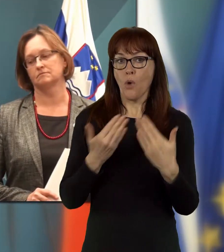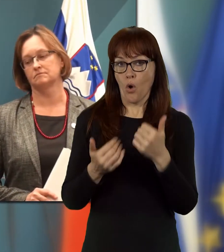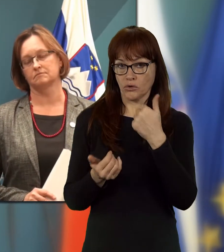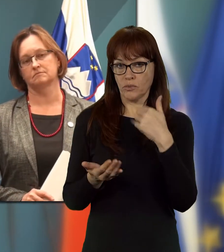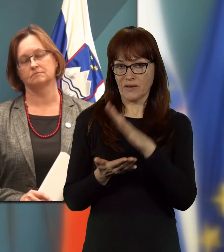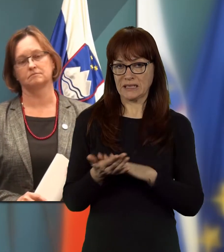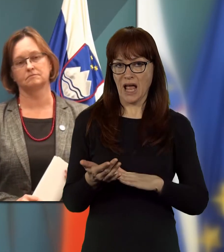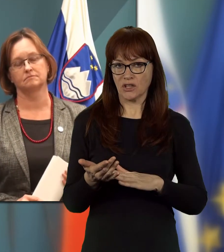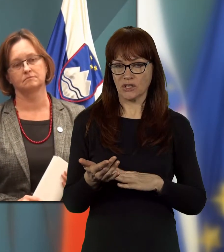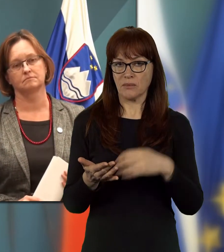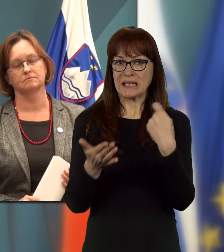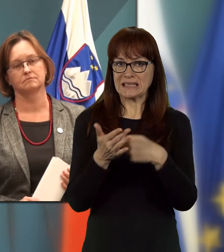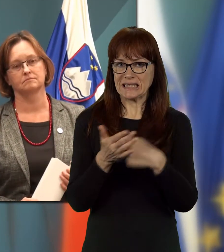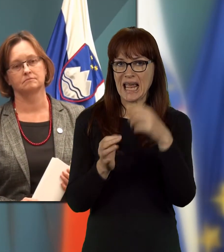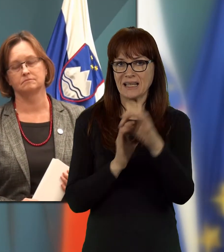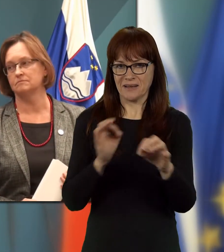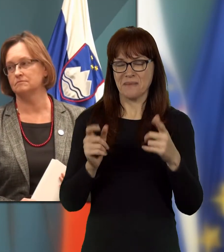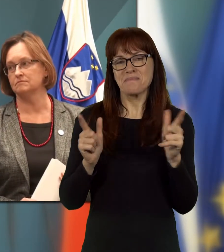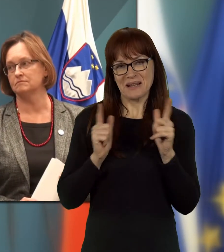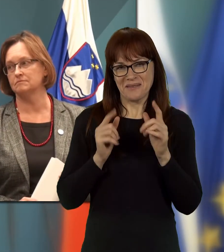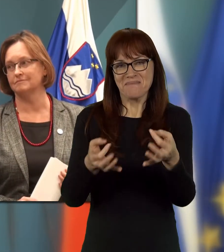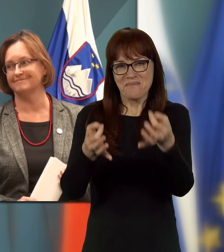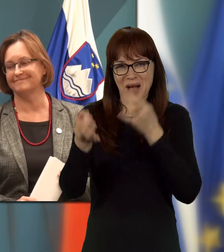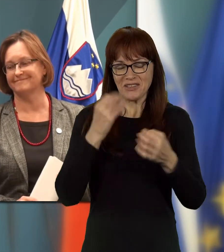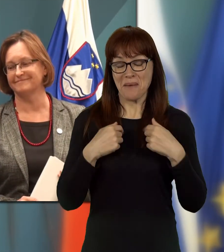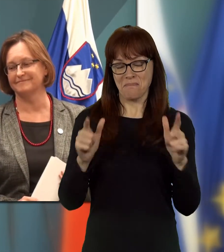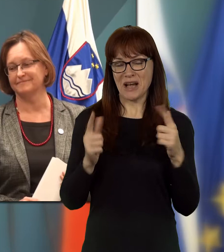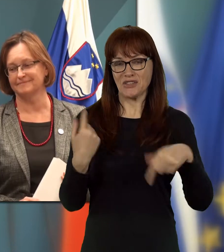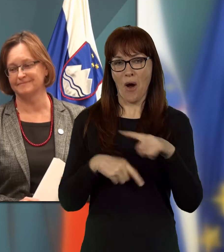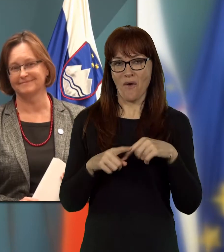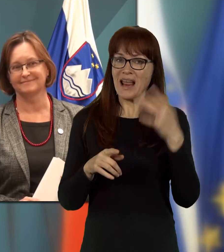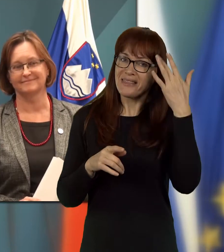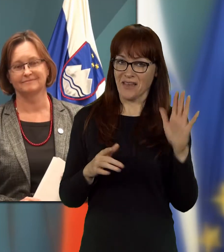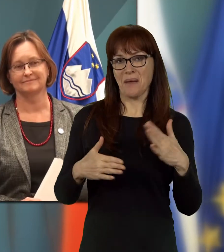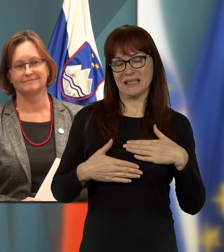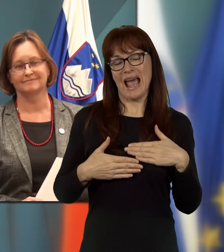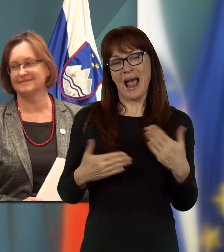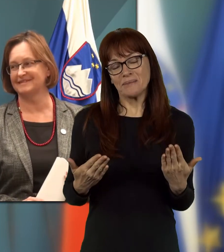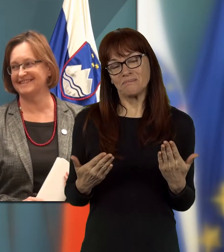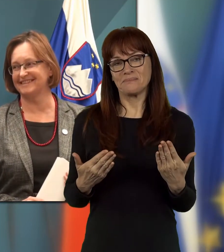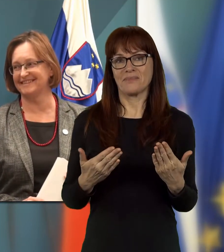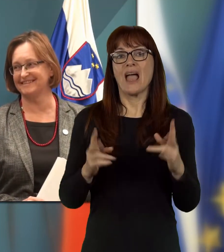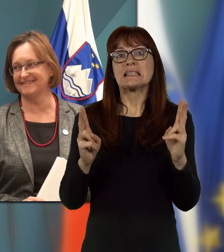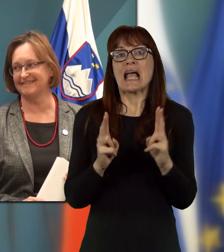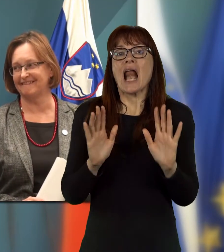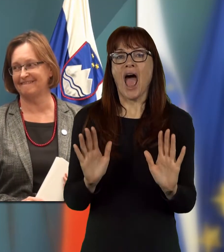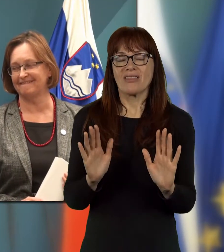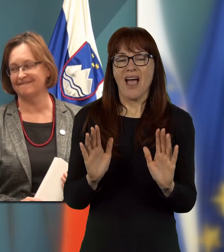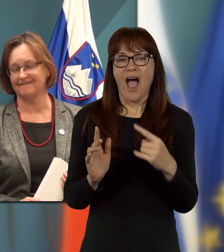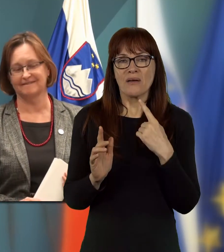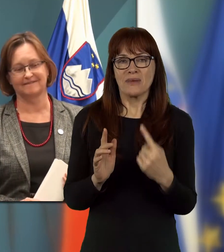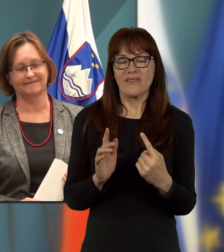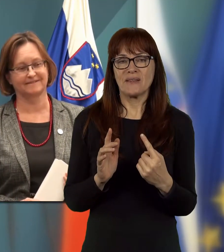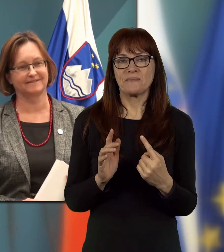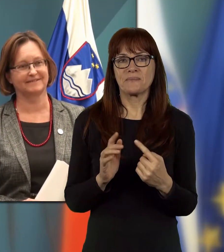Mogoče najprej začnem s ceno strategije, nekako smo pričakovali to vprašanje. Ne vem zakaj.